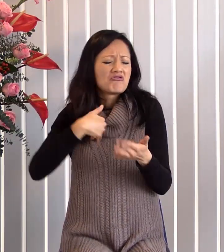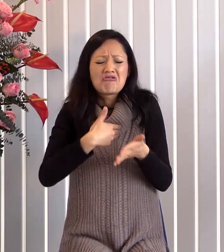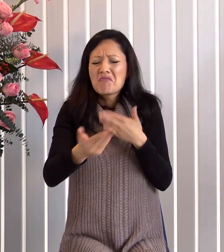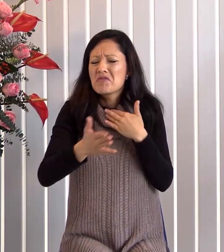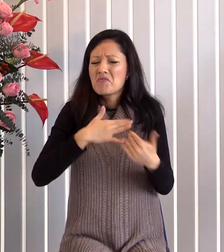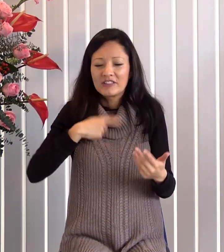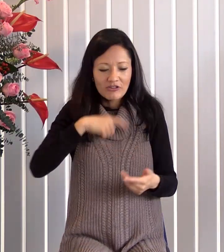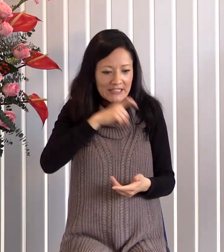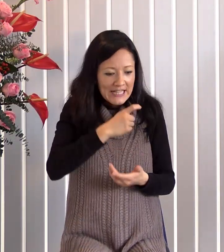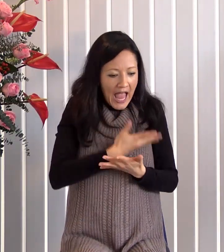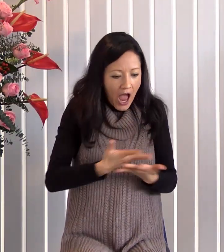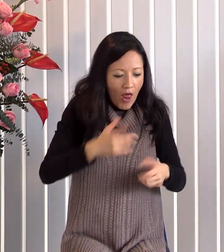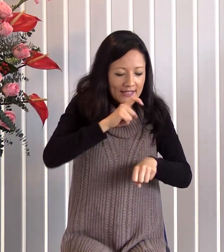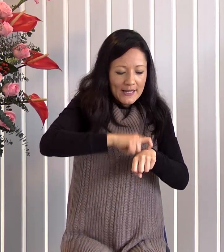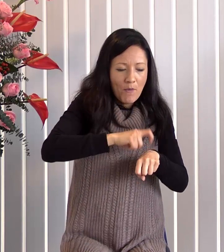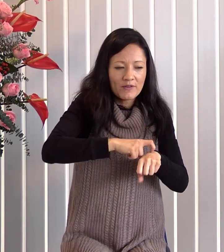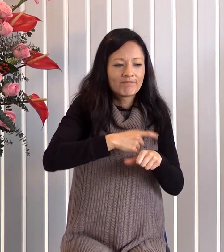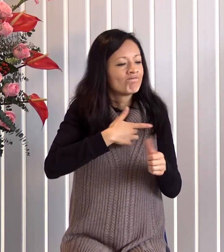este momento, hermano.